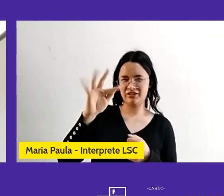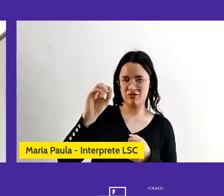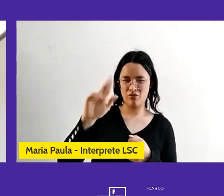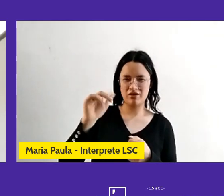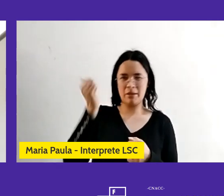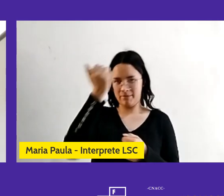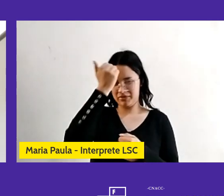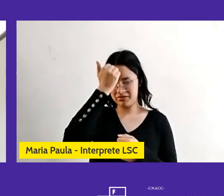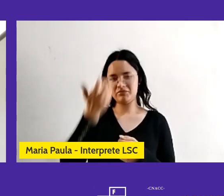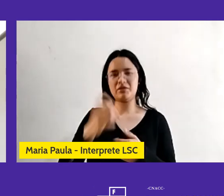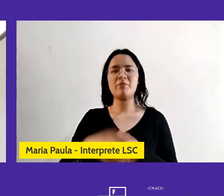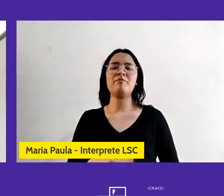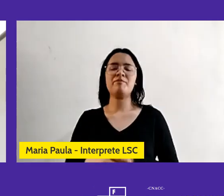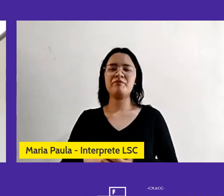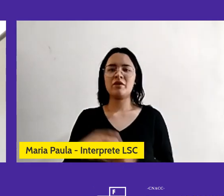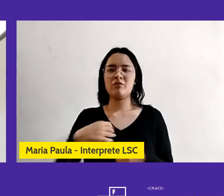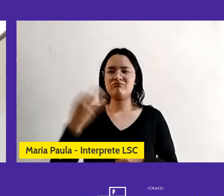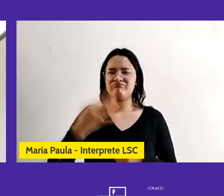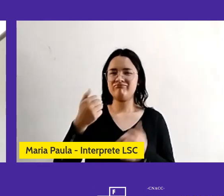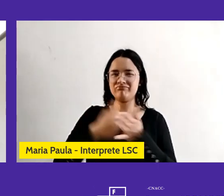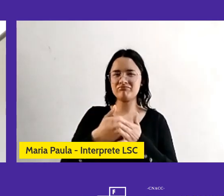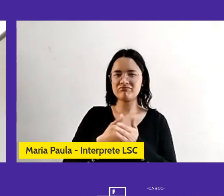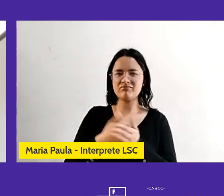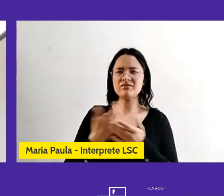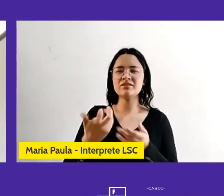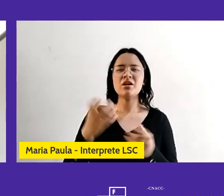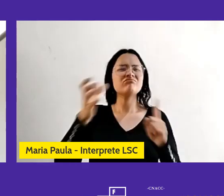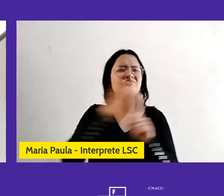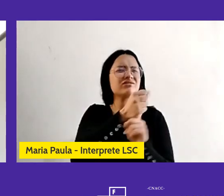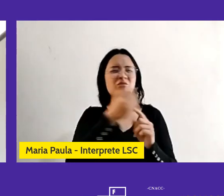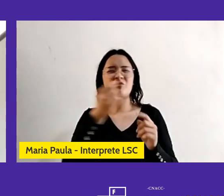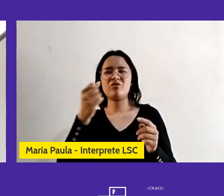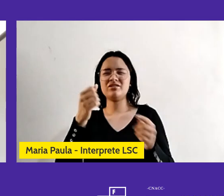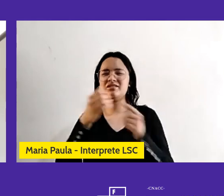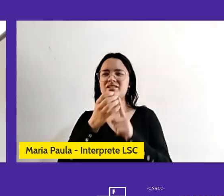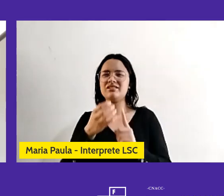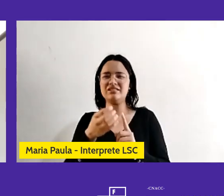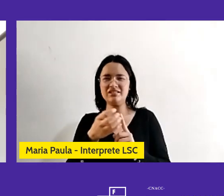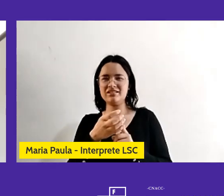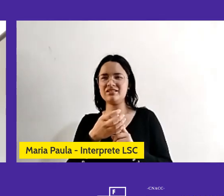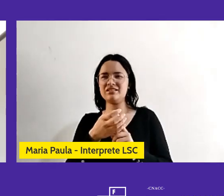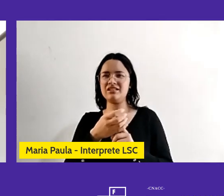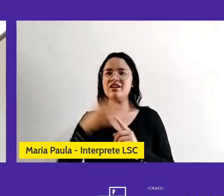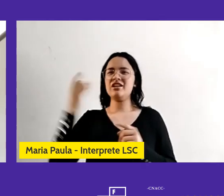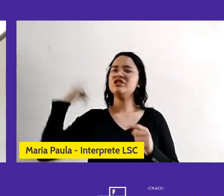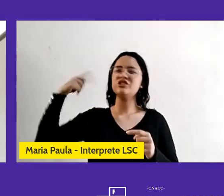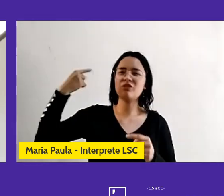pero siempre tratamos de buscar historias que tengan que ver con la audiencia. Tratamos